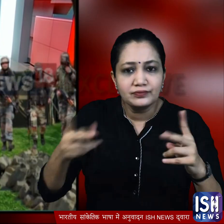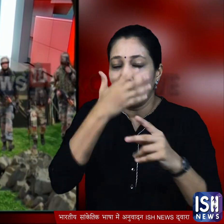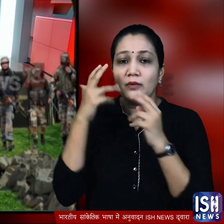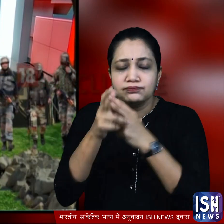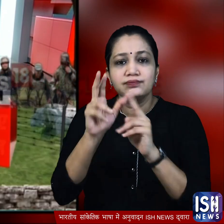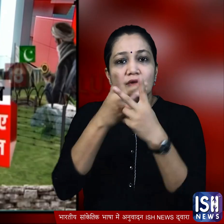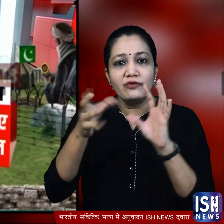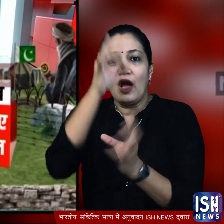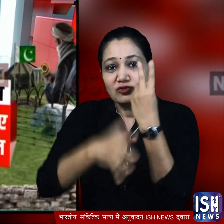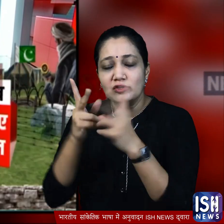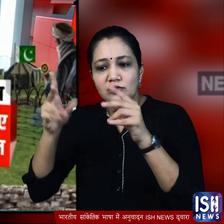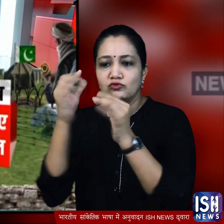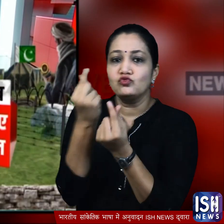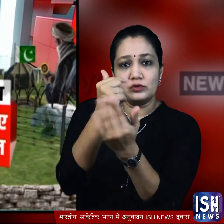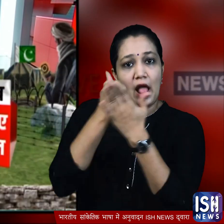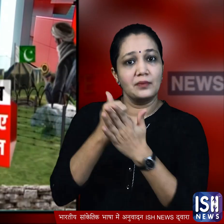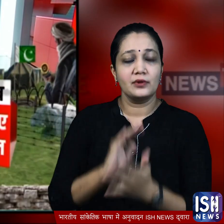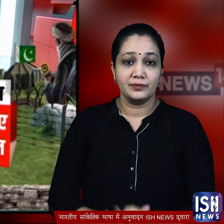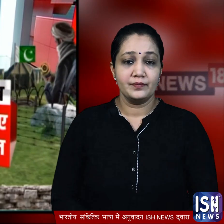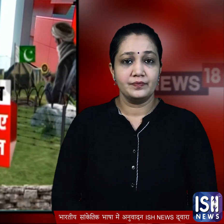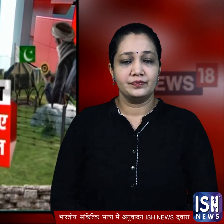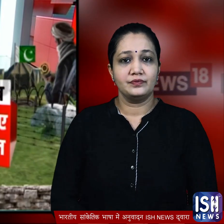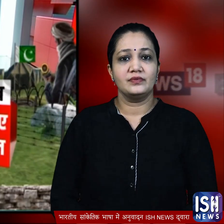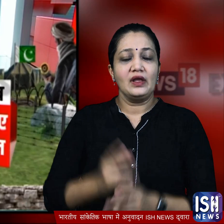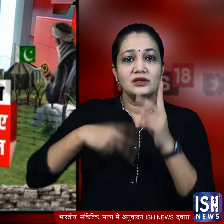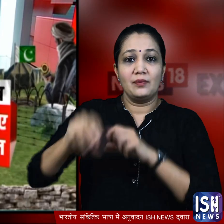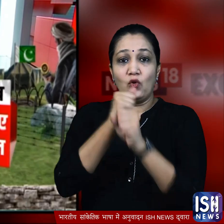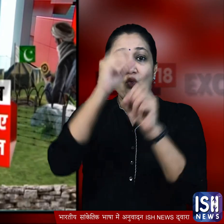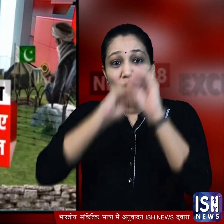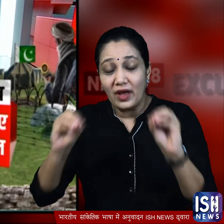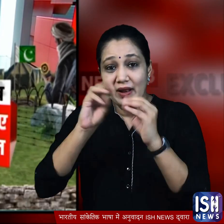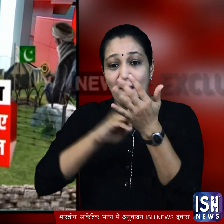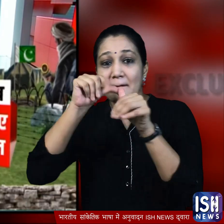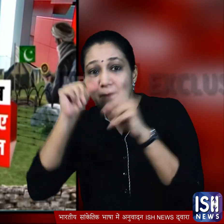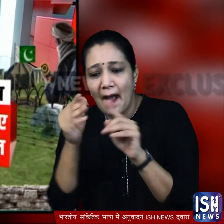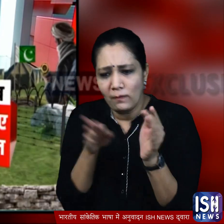है, जो गूगल मैप से सुरक्षा बल के ठिकानों की लोकेशन व्हाट्सएप के जरिए